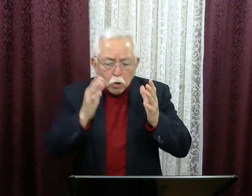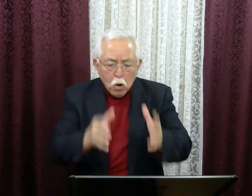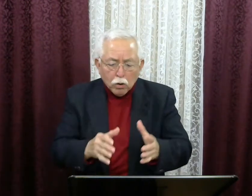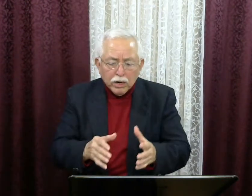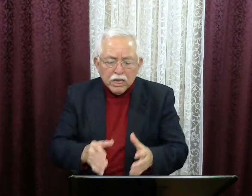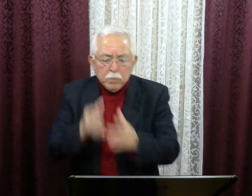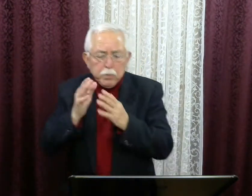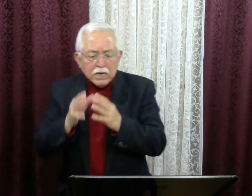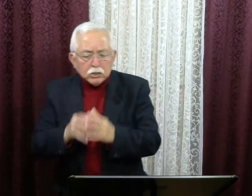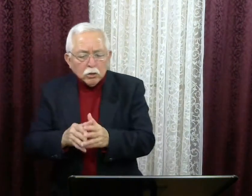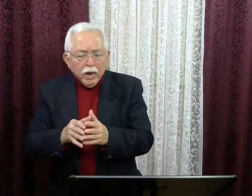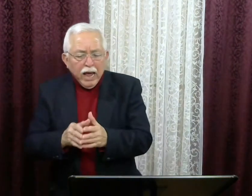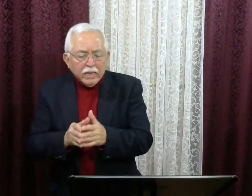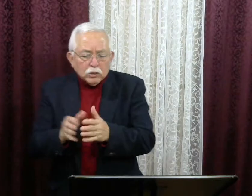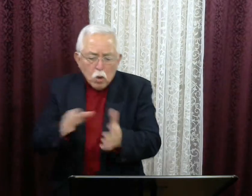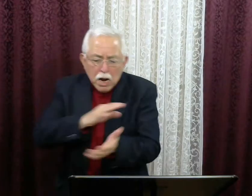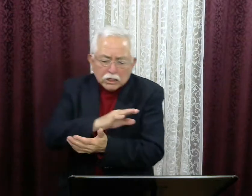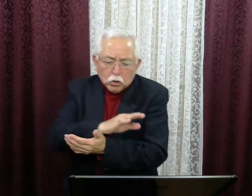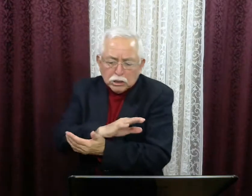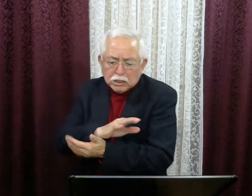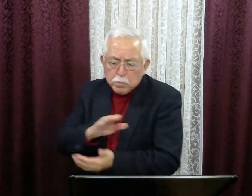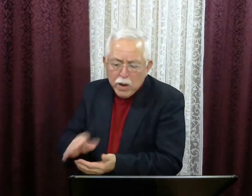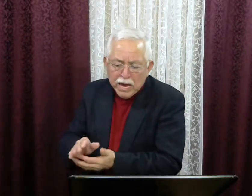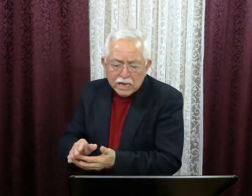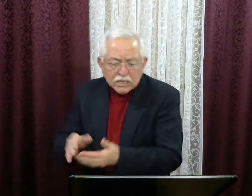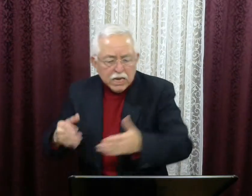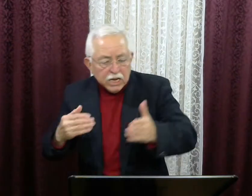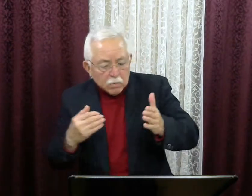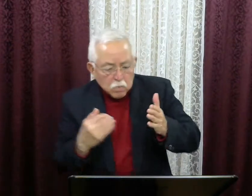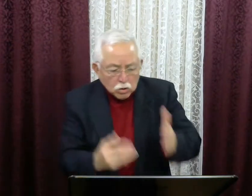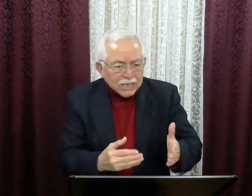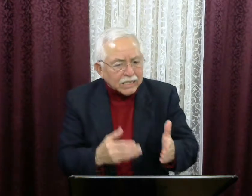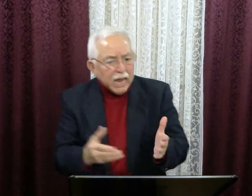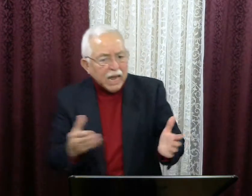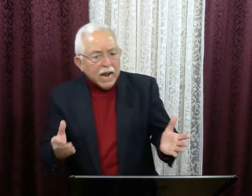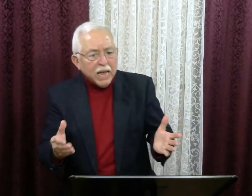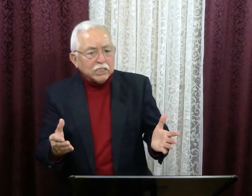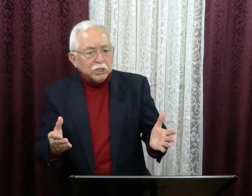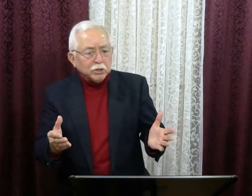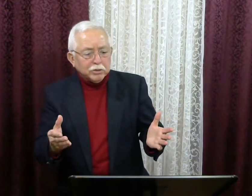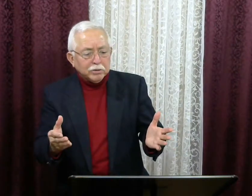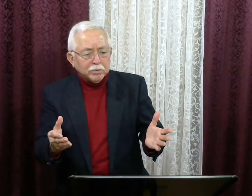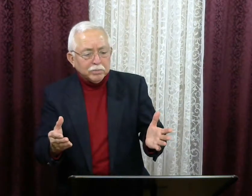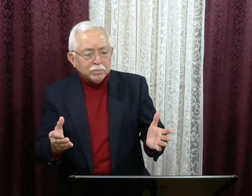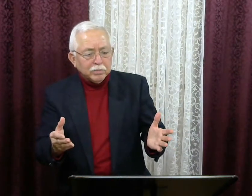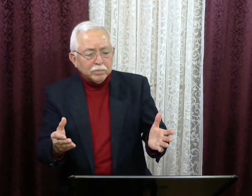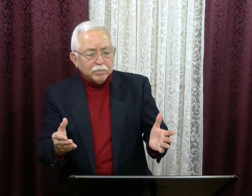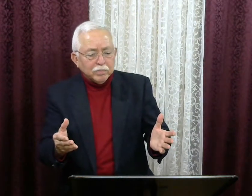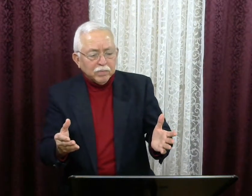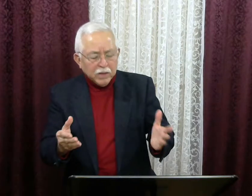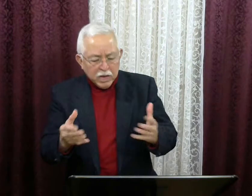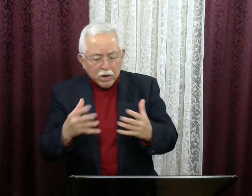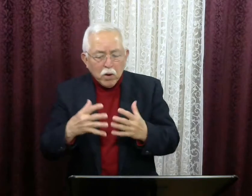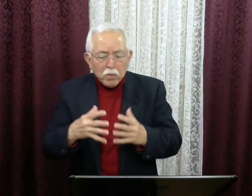Protector. Y pienso en todas las cosas bellas y hermosas que Él ha hecho. Y cuando